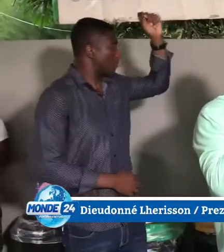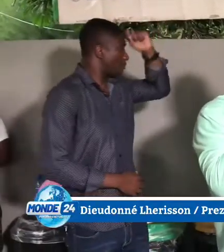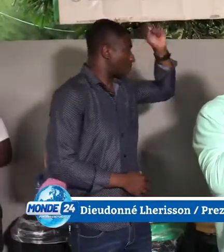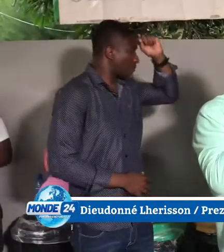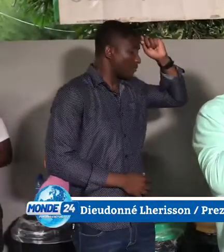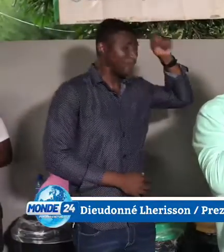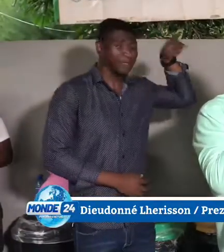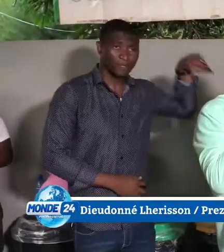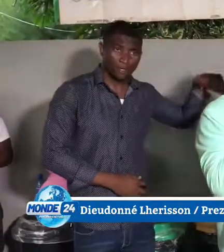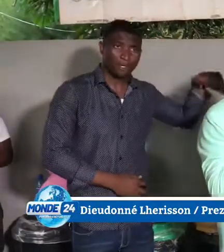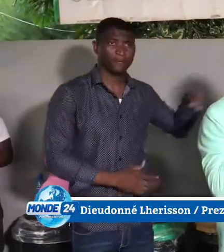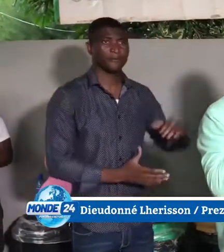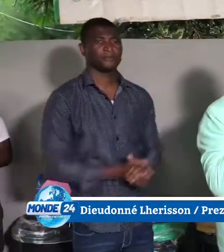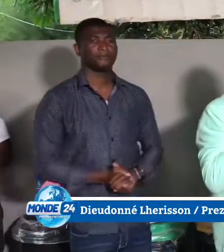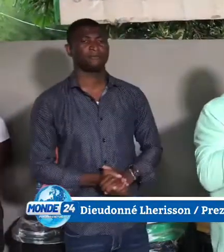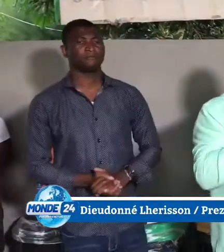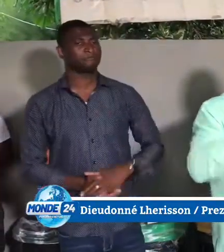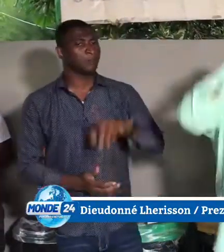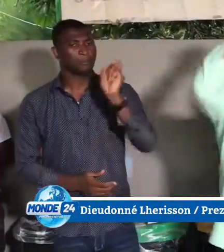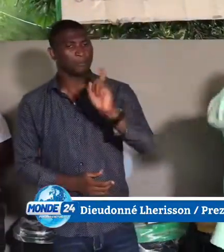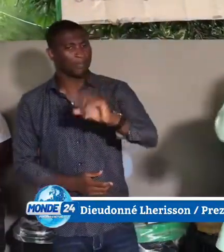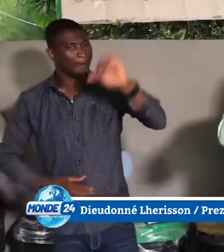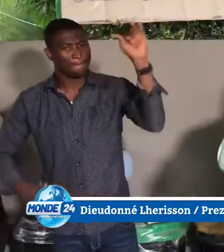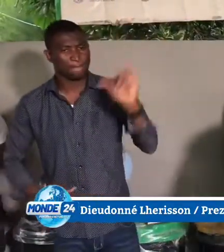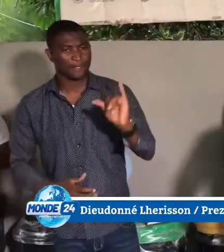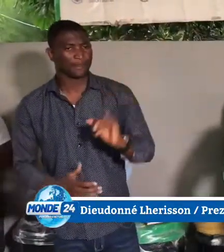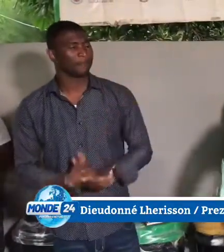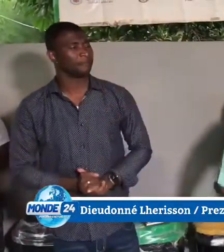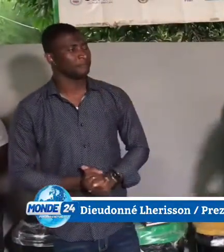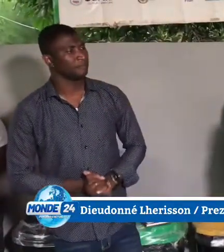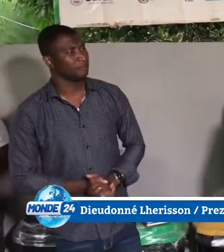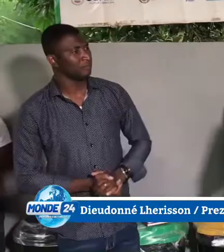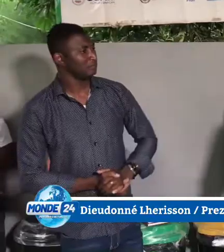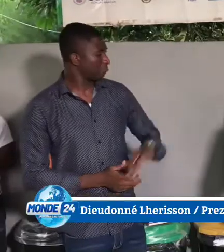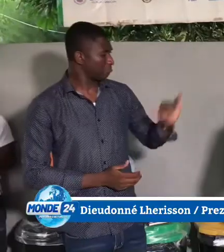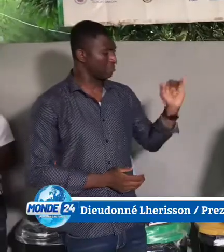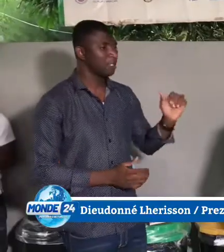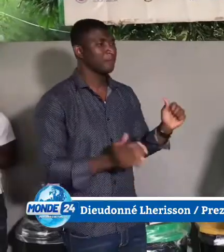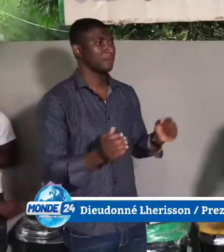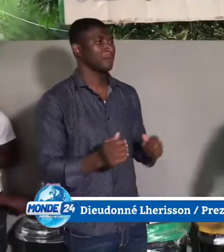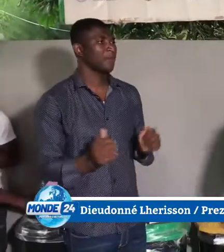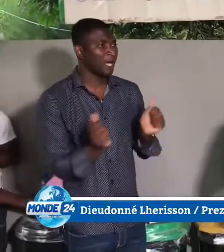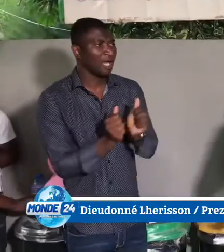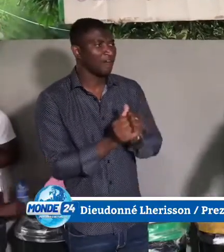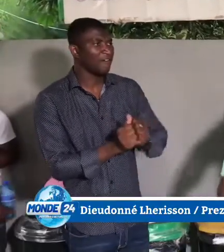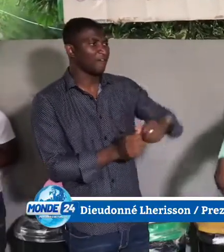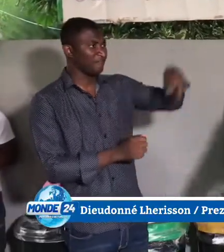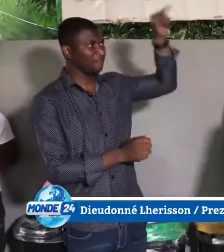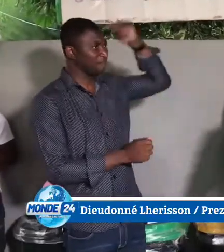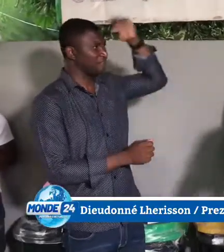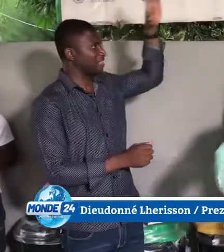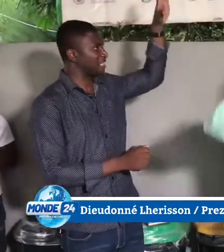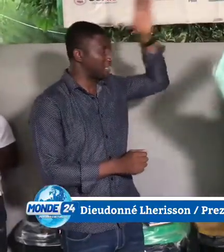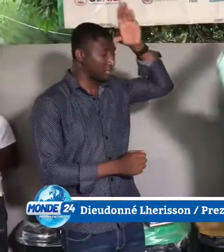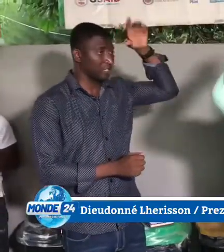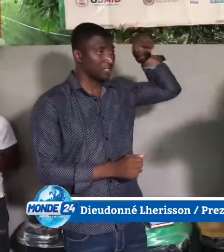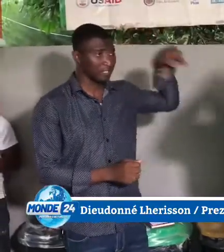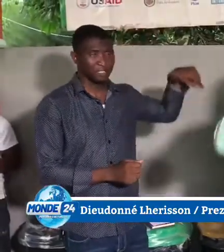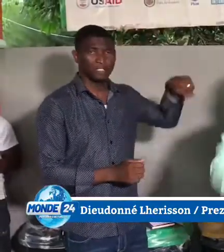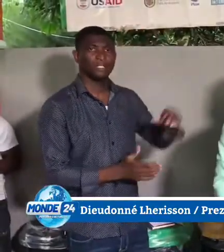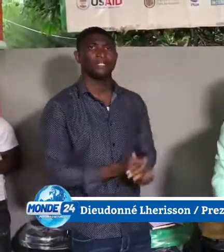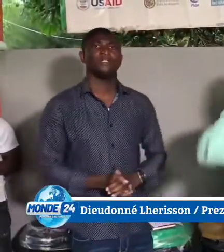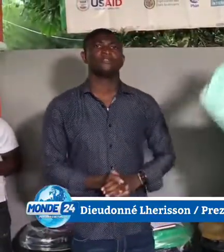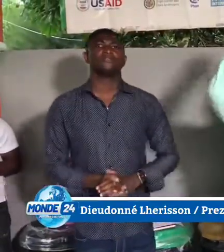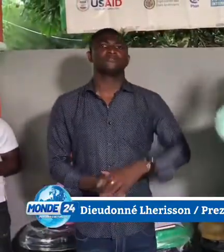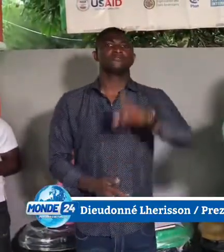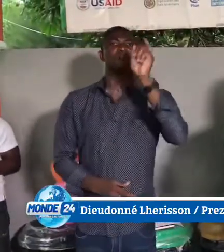Joseph, Fajas. Son droit est gagné, même Jean avec Nadine Célestin. Son droit est